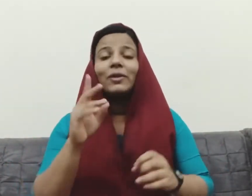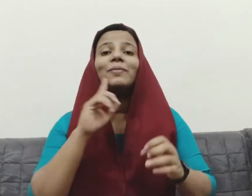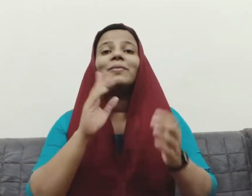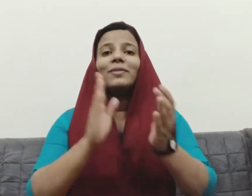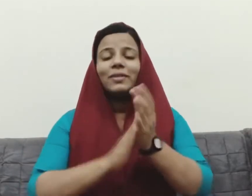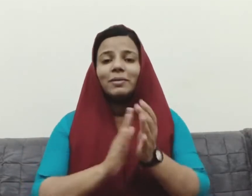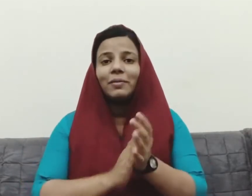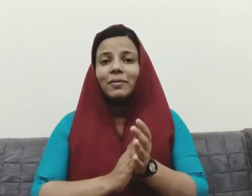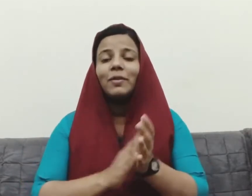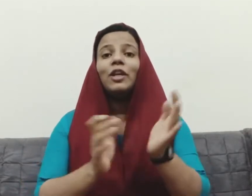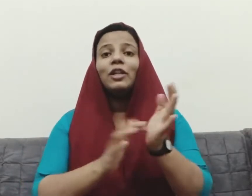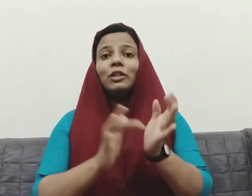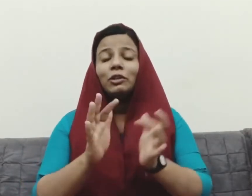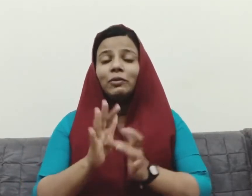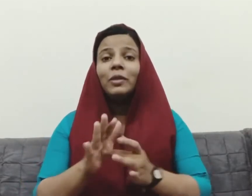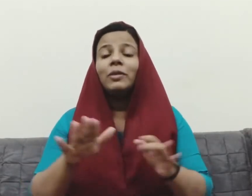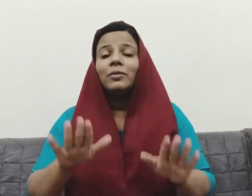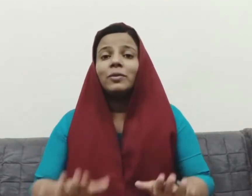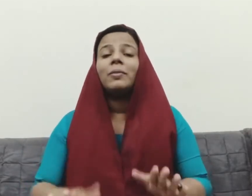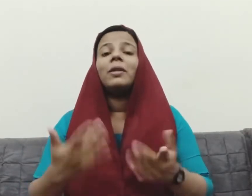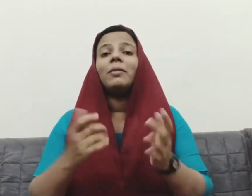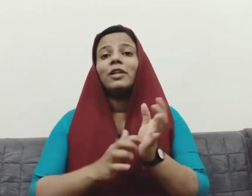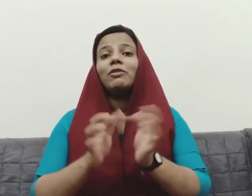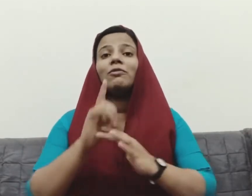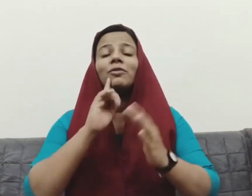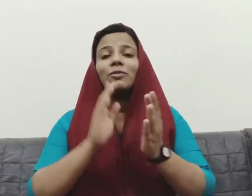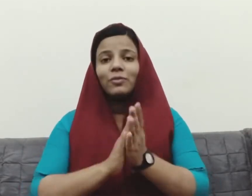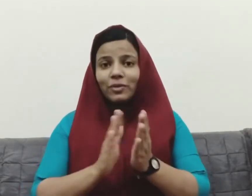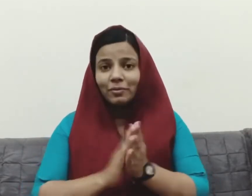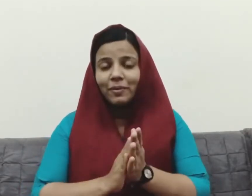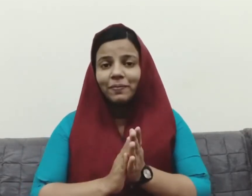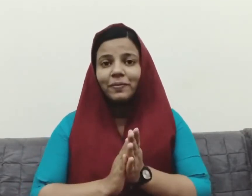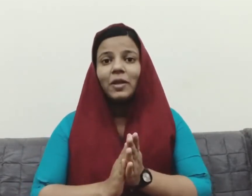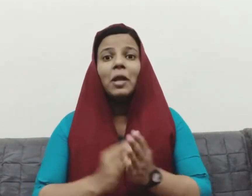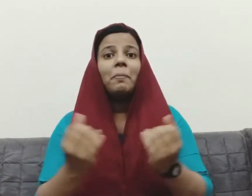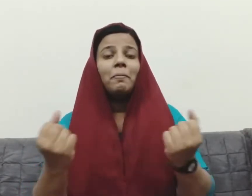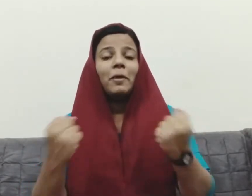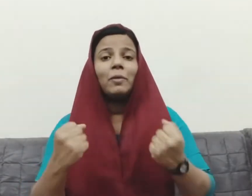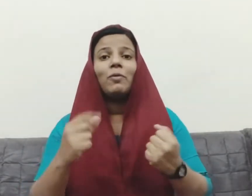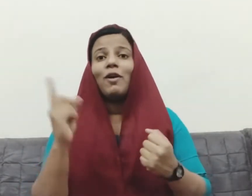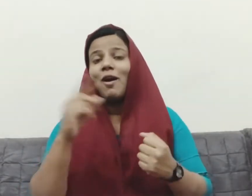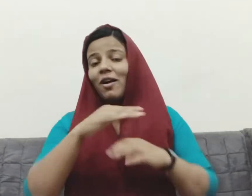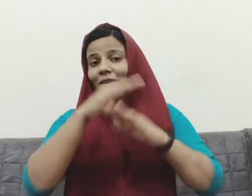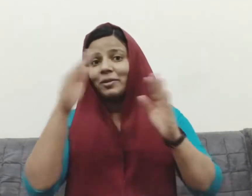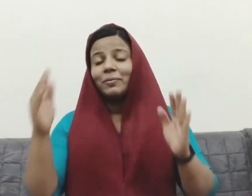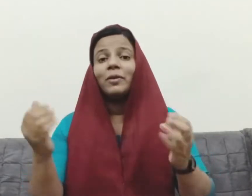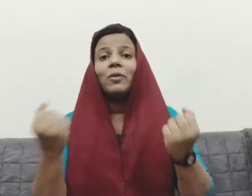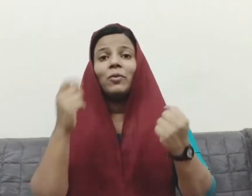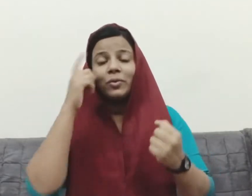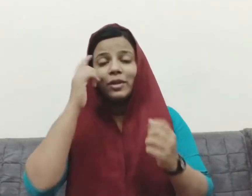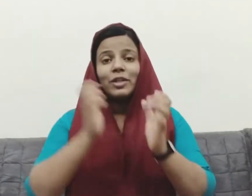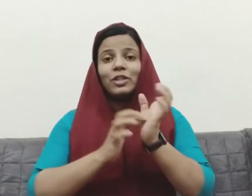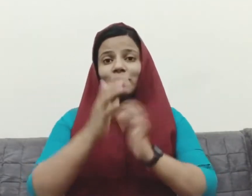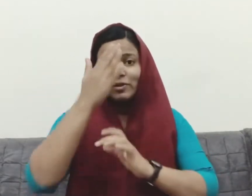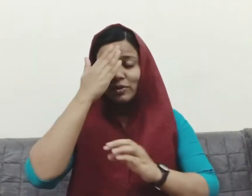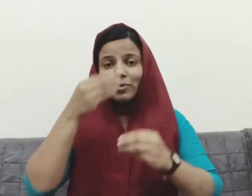സ്തുതിപ്പീൻ, ദൈവത്തെ അങ്ങയുടെ വിശുദ്ധ മന്ദിരത്തിൽ സ്തുതിപ്പീൻ, അങ്ങയുടെ ബലമുള്ള ആകാശ വിധാനത്താൽ കർത്താവിനെ സ്തുതിപ്പീൻ,